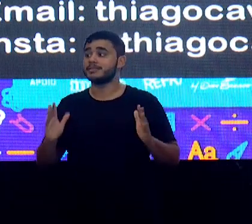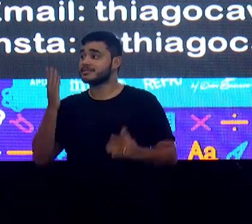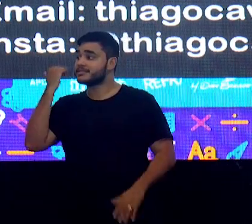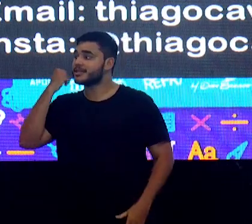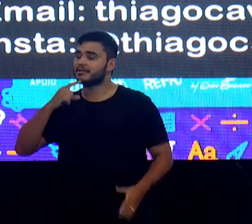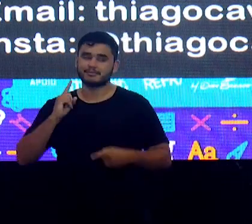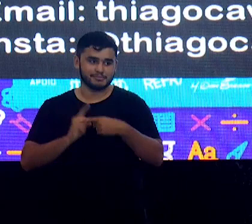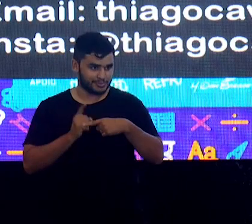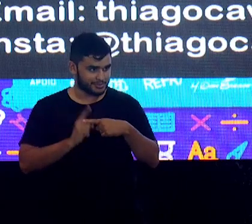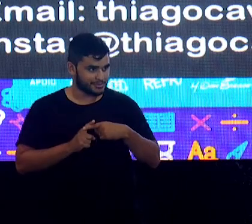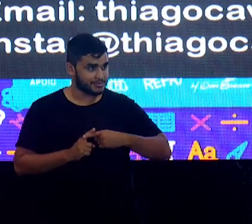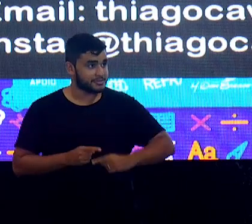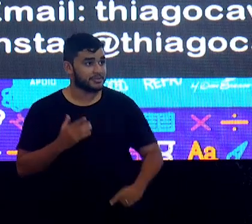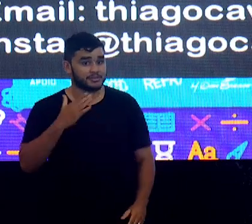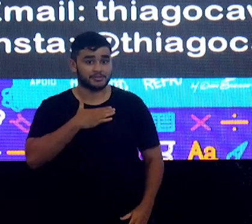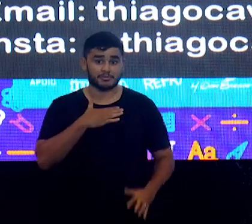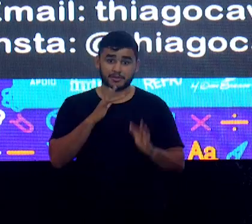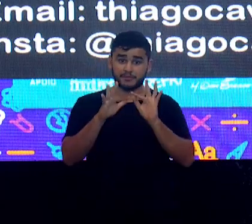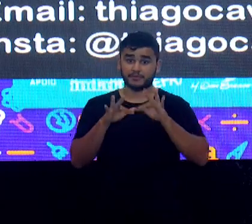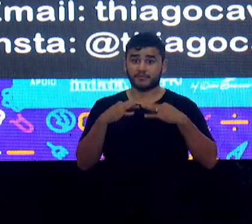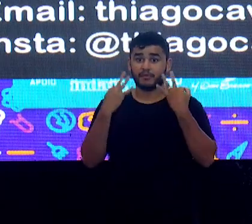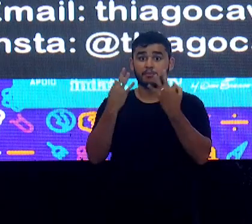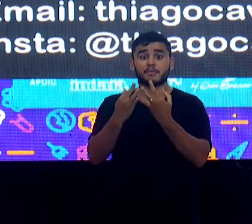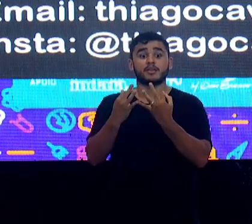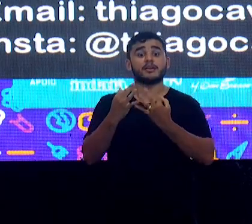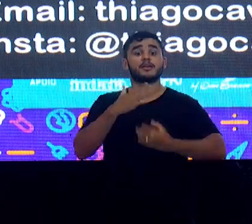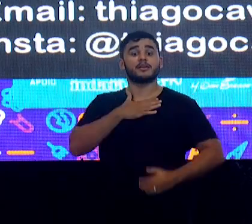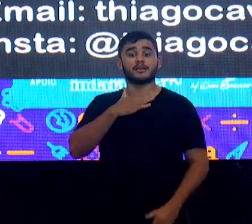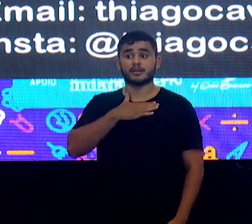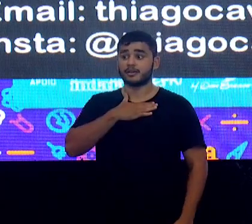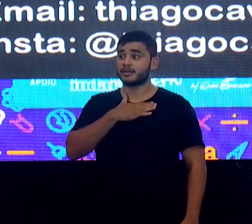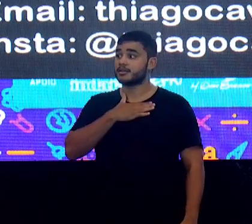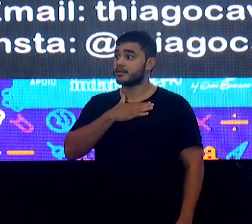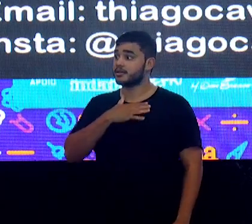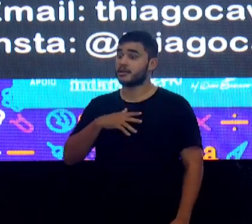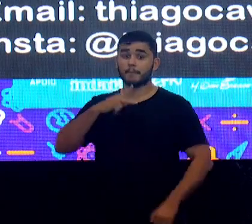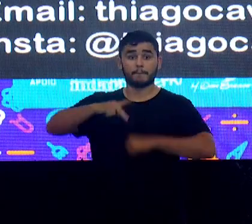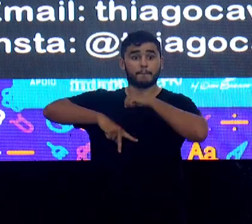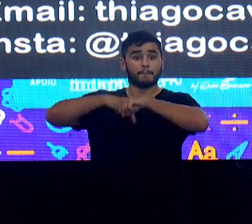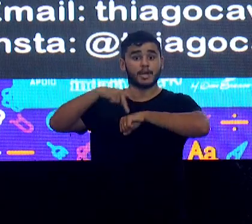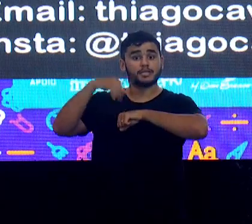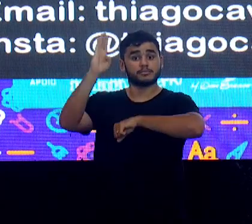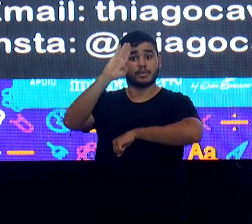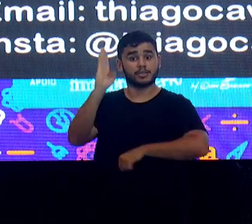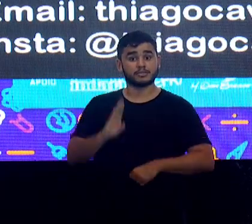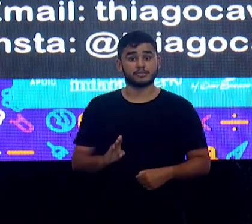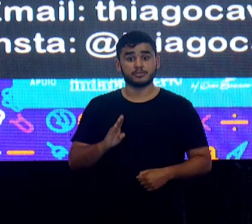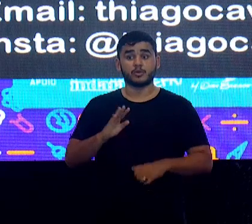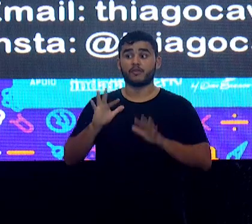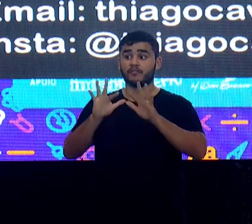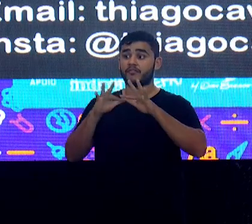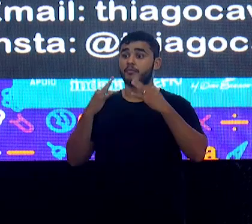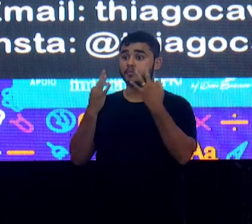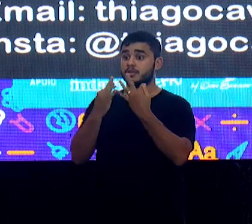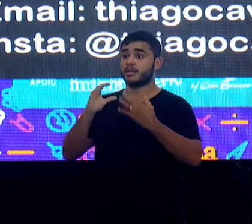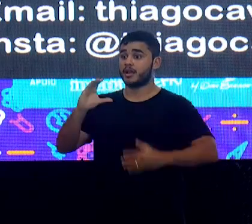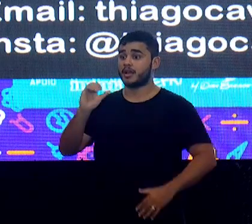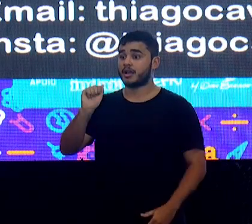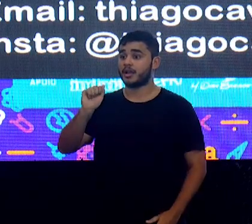sabe, a família Cavalcante é a maior família do país. Vocês sabiam disso? Eu